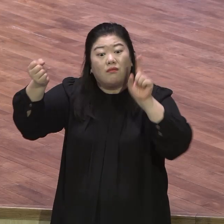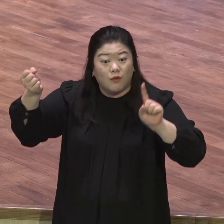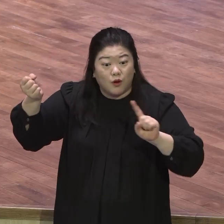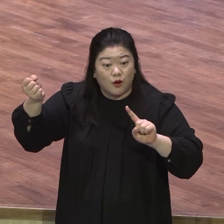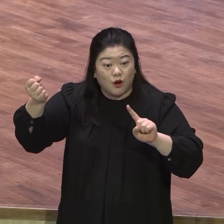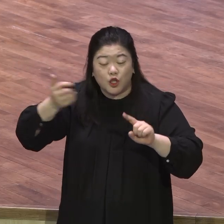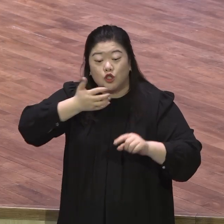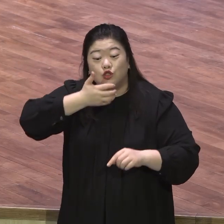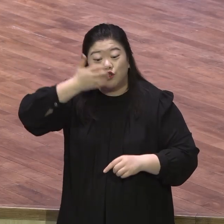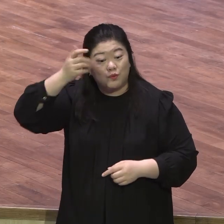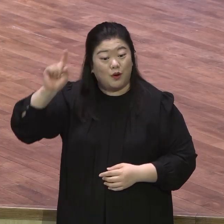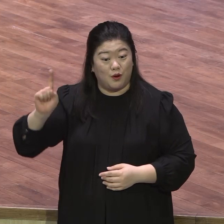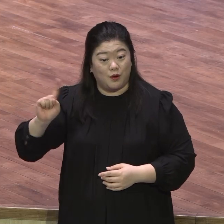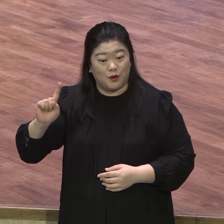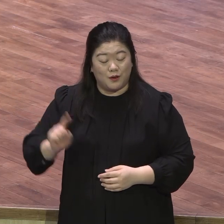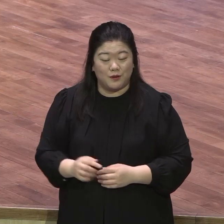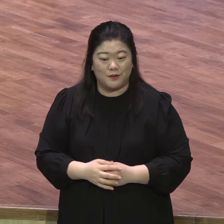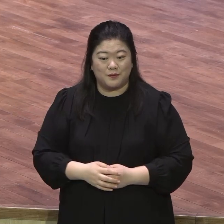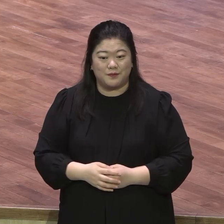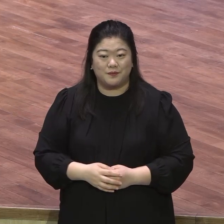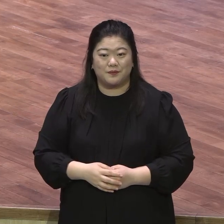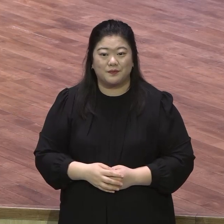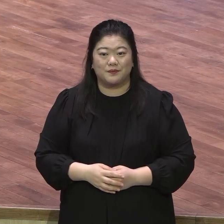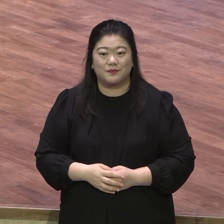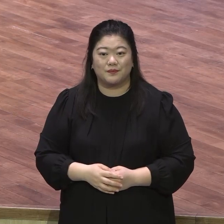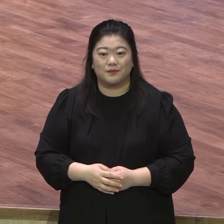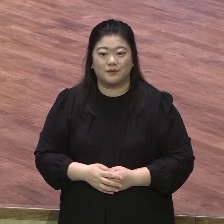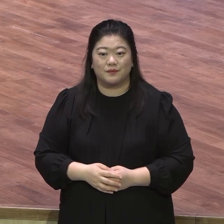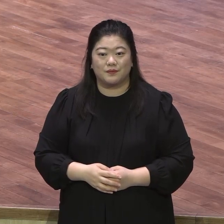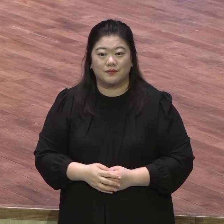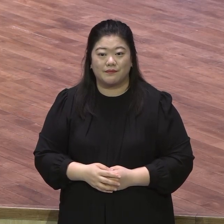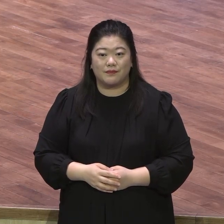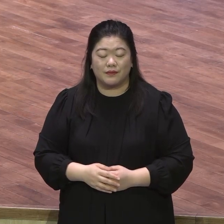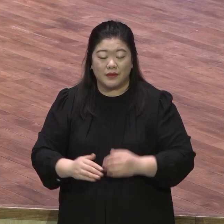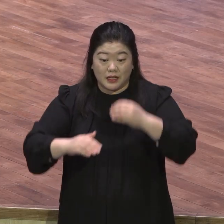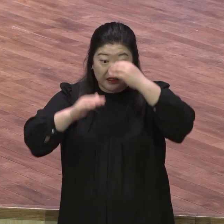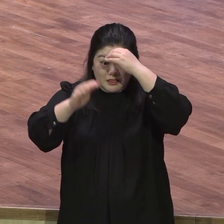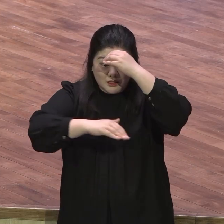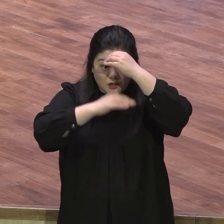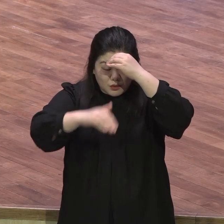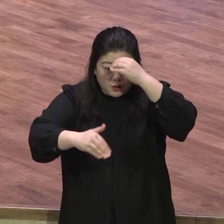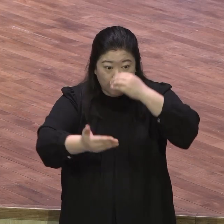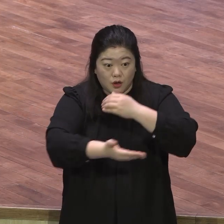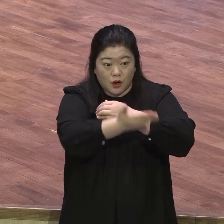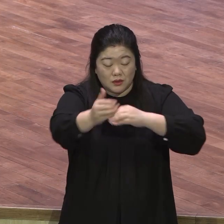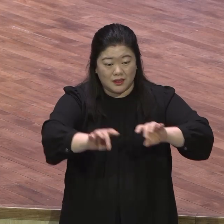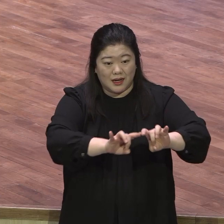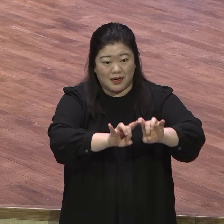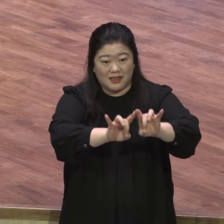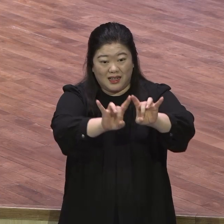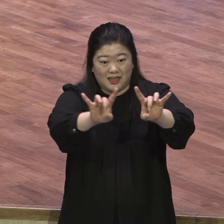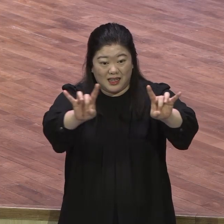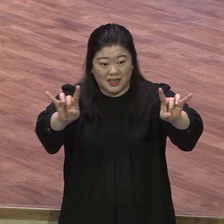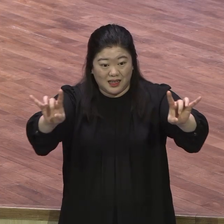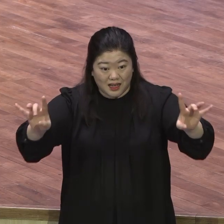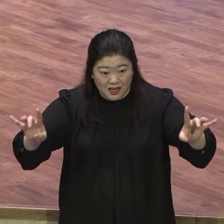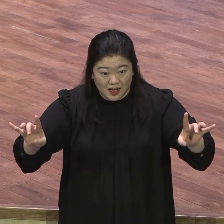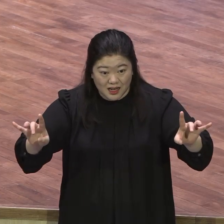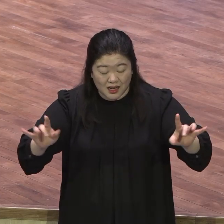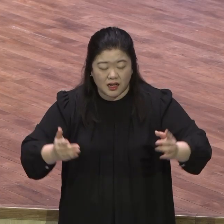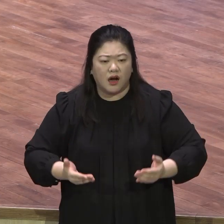드림 이 꿈 이 꿈 드림은 성도의 헌신을 통해서